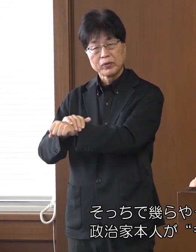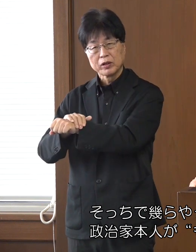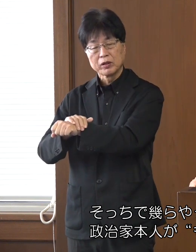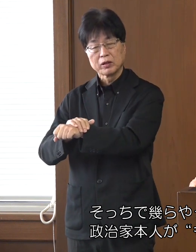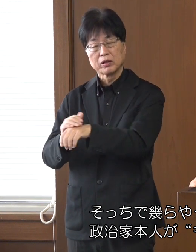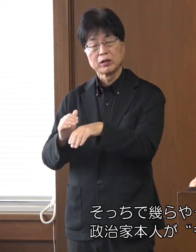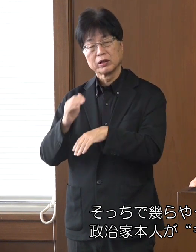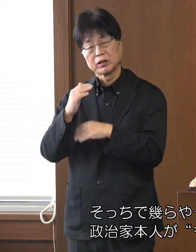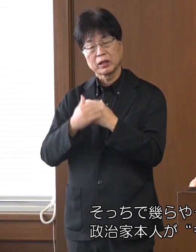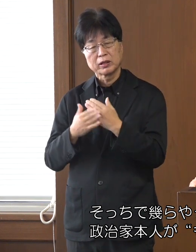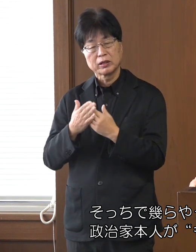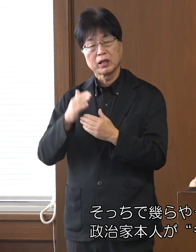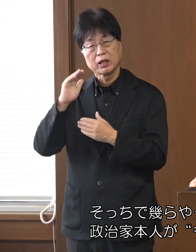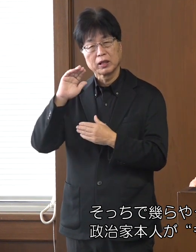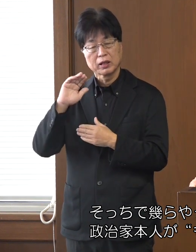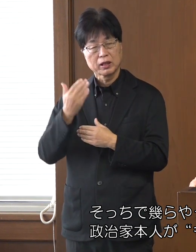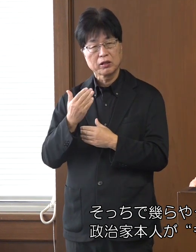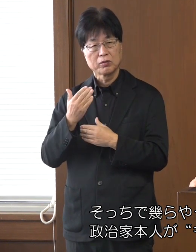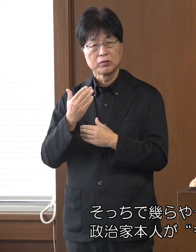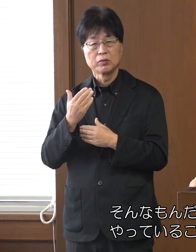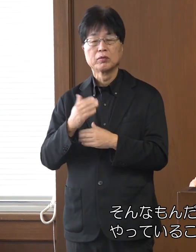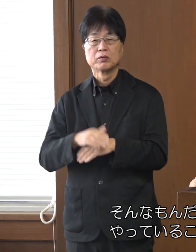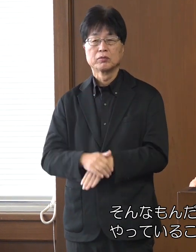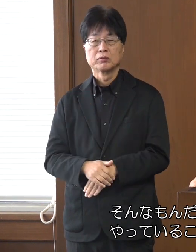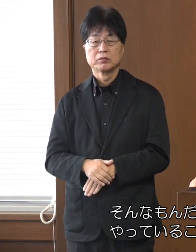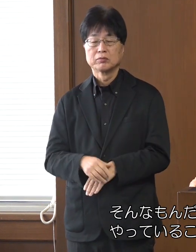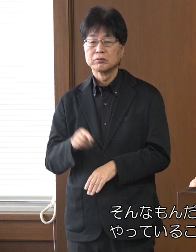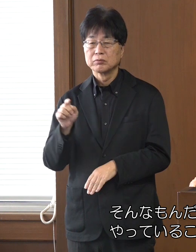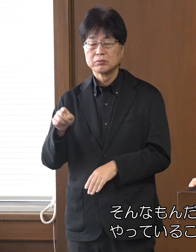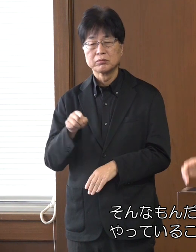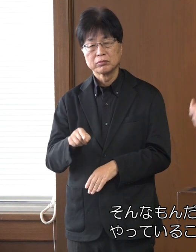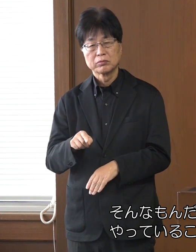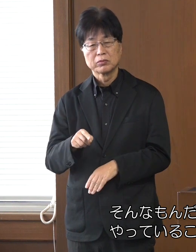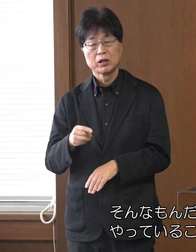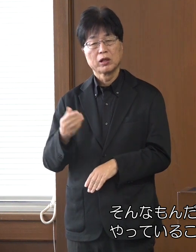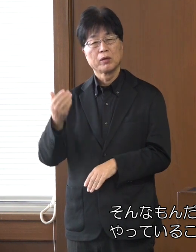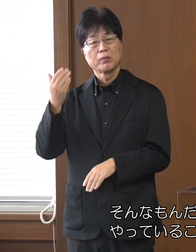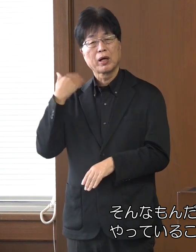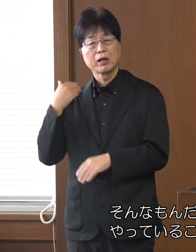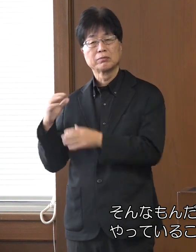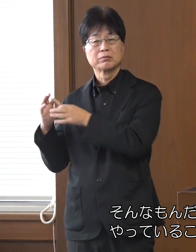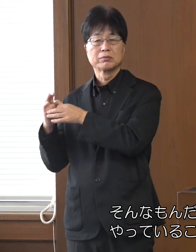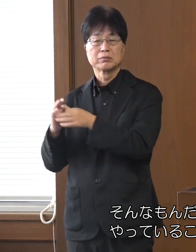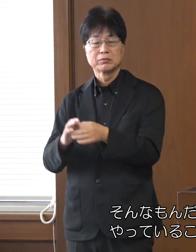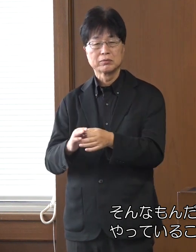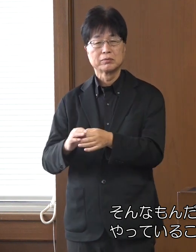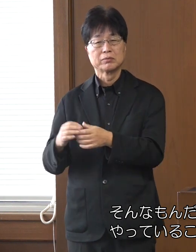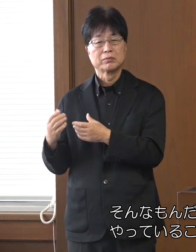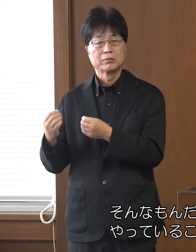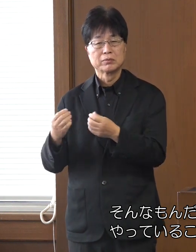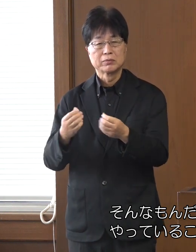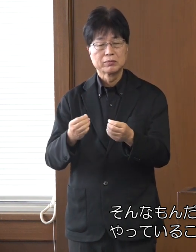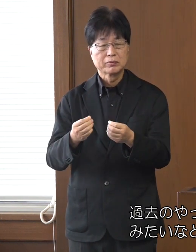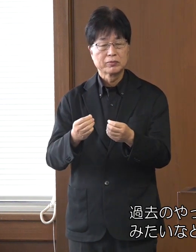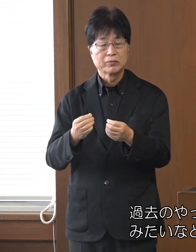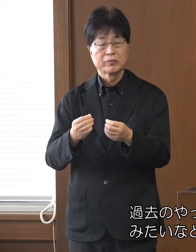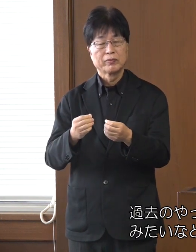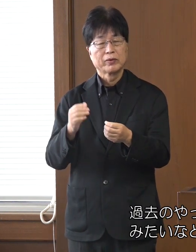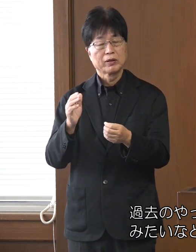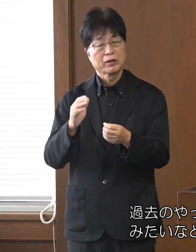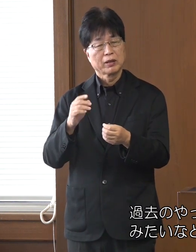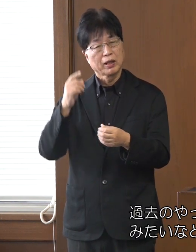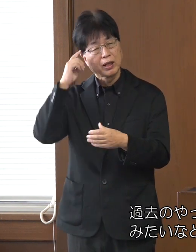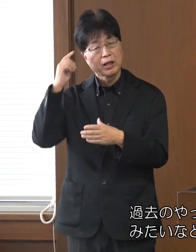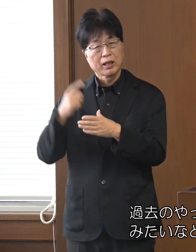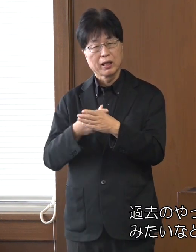が問題症候群でもう誰かに任せて、まあ、そんなもんだからって言って過去のやってることっていうのがあるんです。だから過去のや